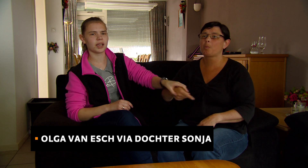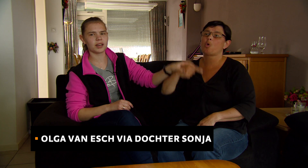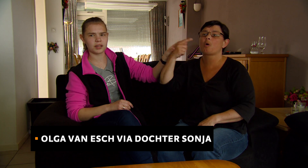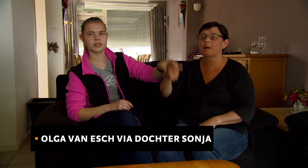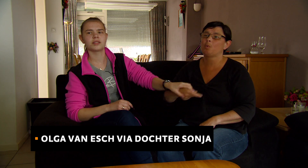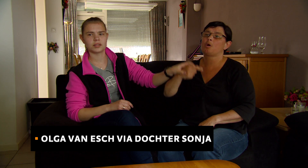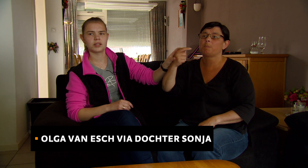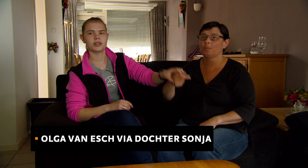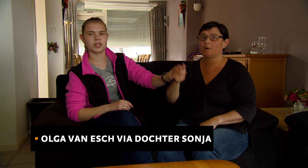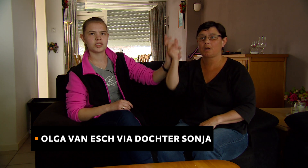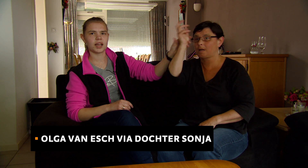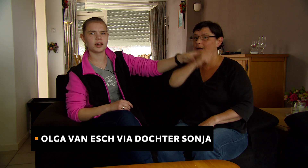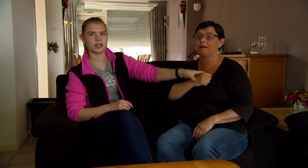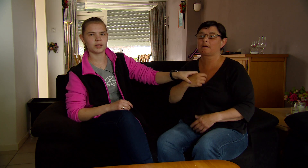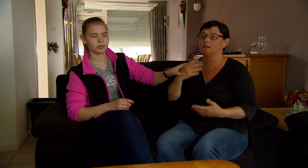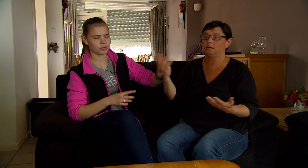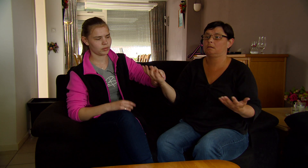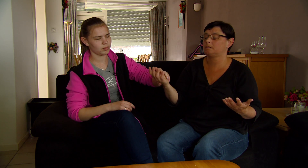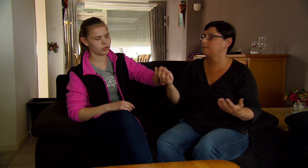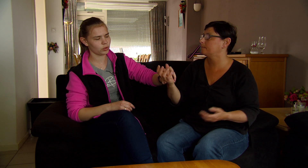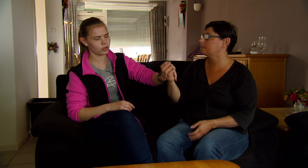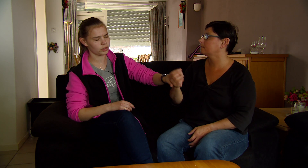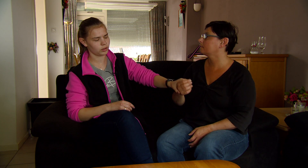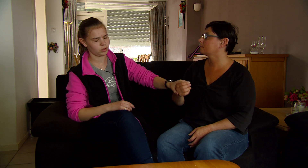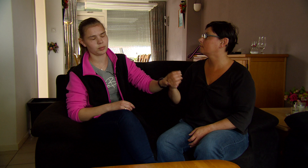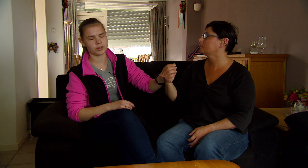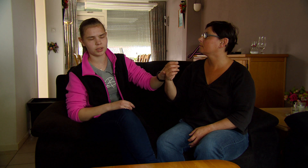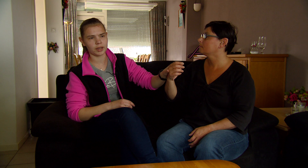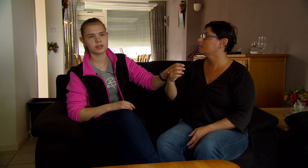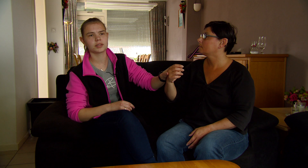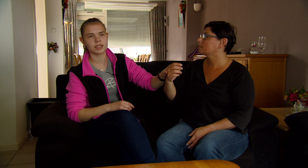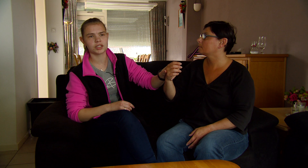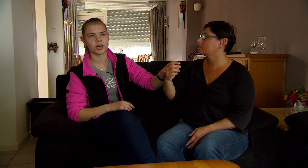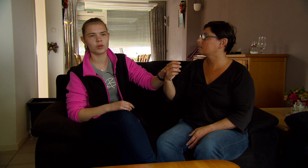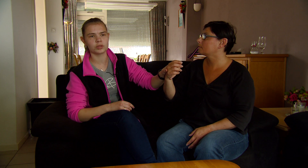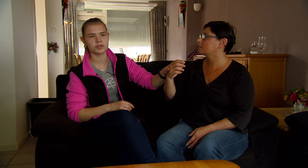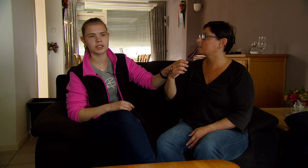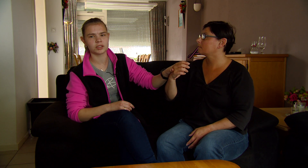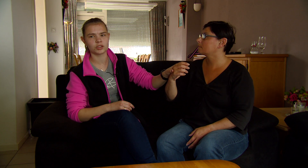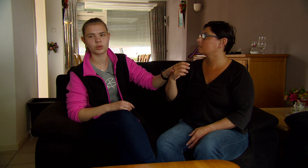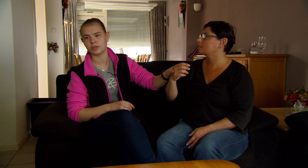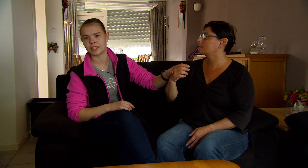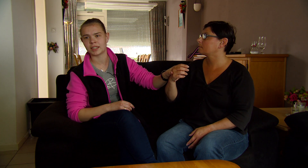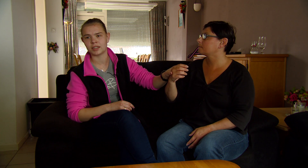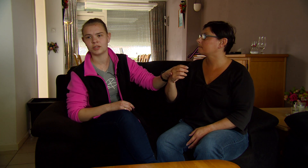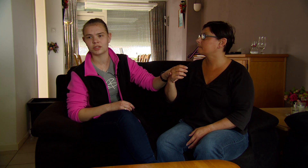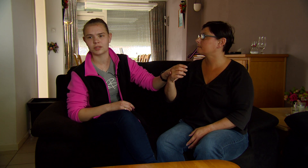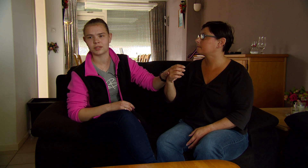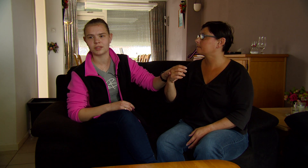keren. Is zij met stok naar buiten gegaan. En is zij ook door de fietsen de stok omweg gereden. Dus dat